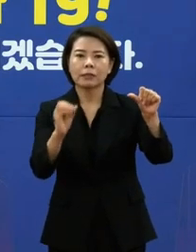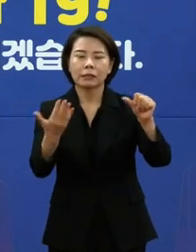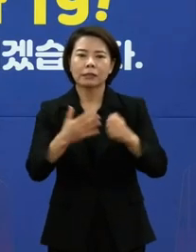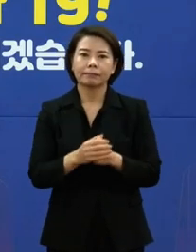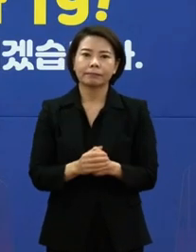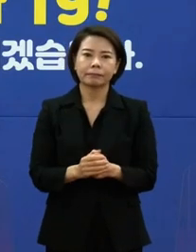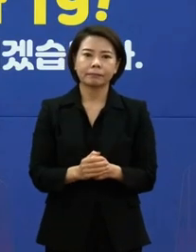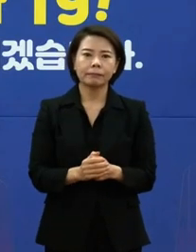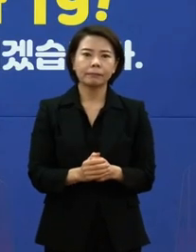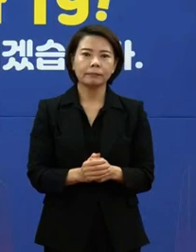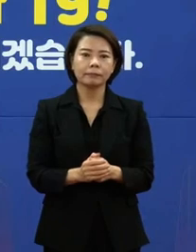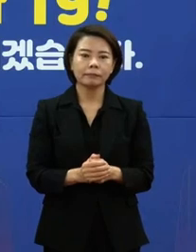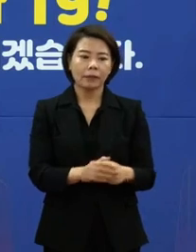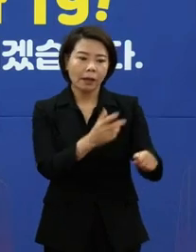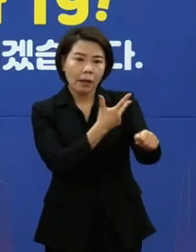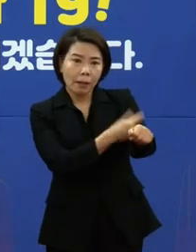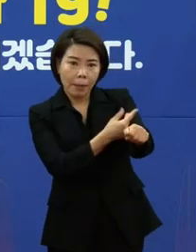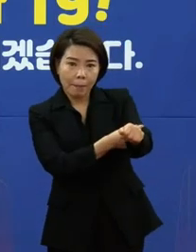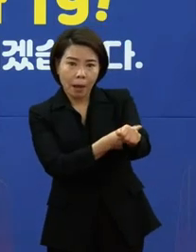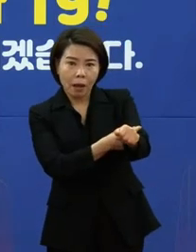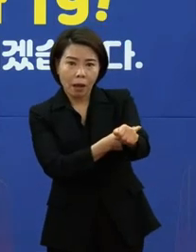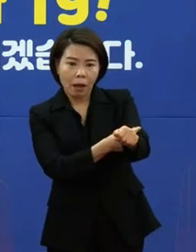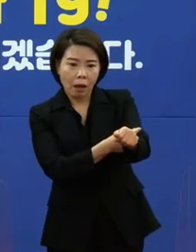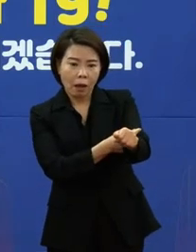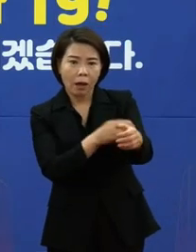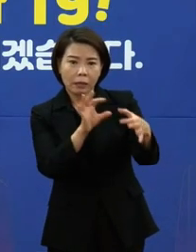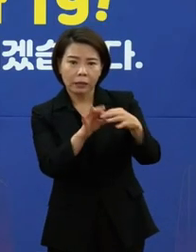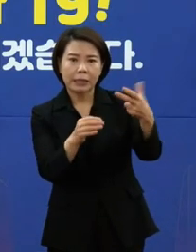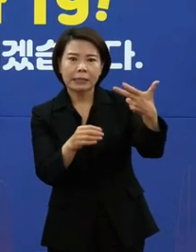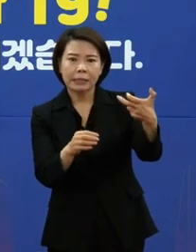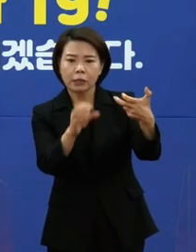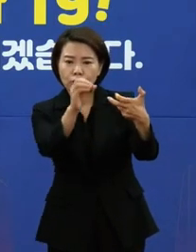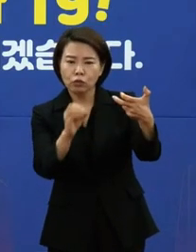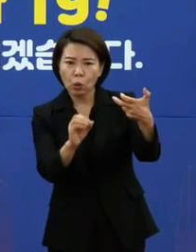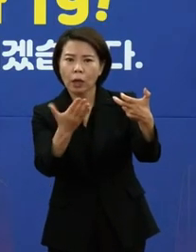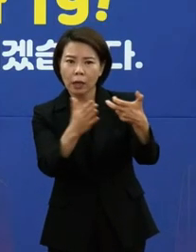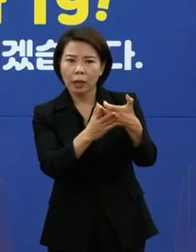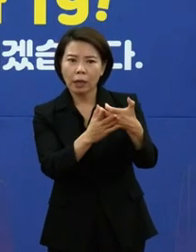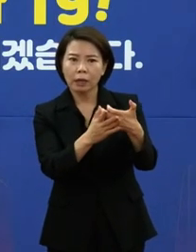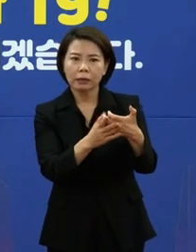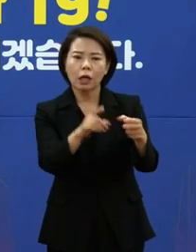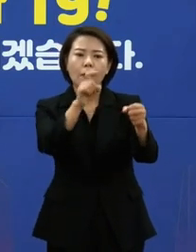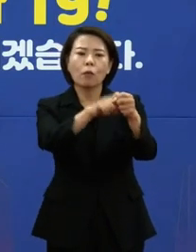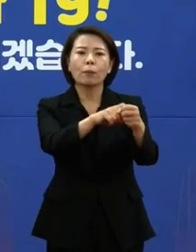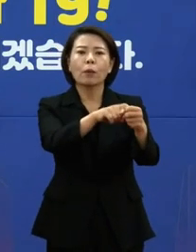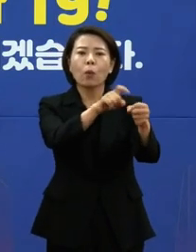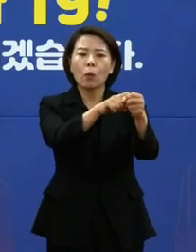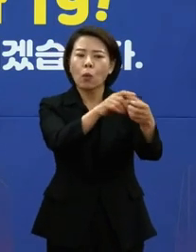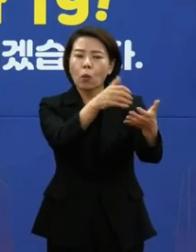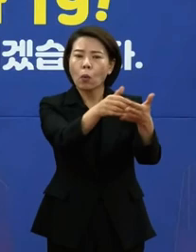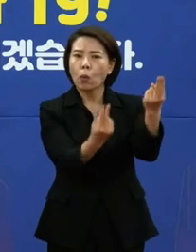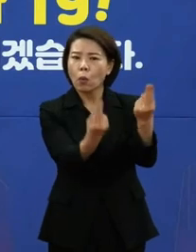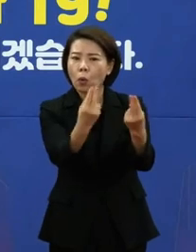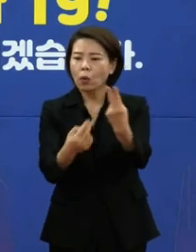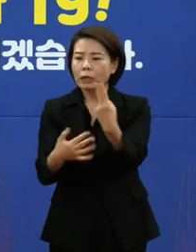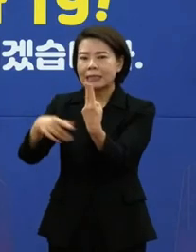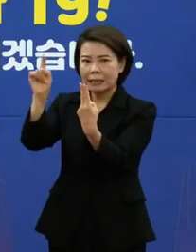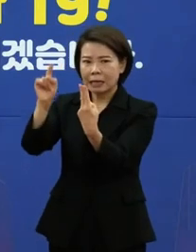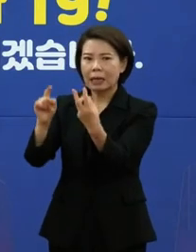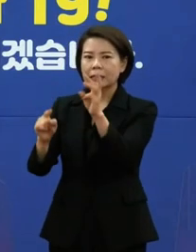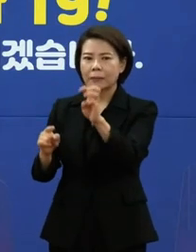5.0%입니다. 접종 대상 인구수의 70%를 차지하고 있는 목포 인원과 비교할 때 2차